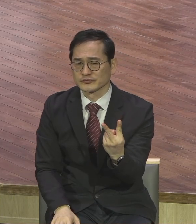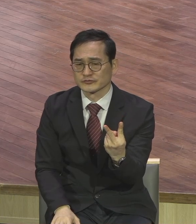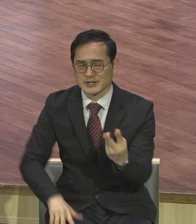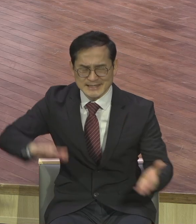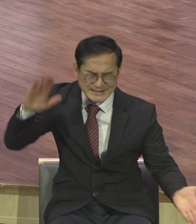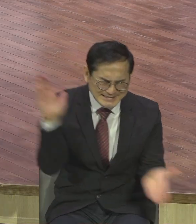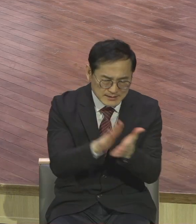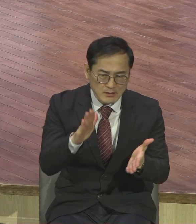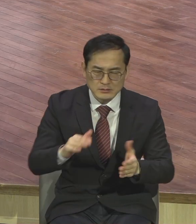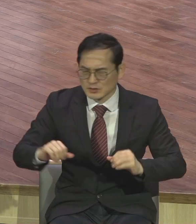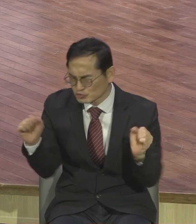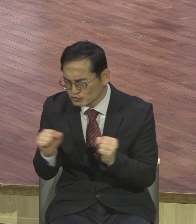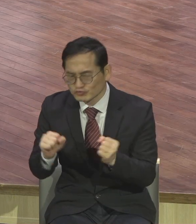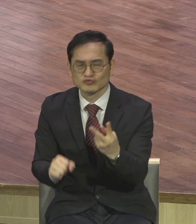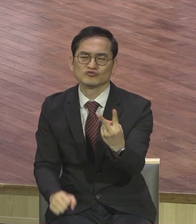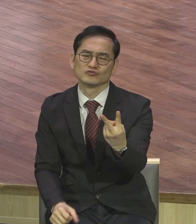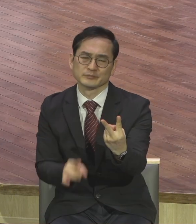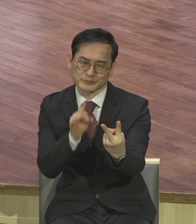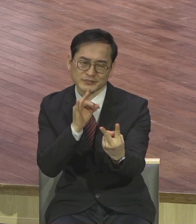덥든지